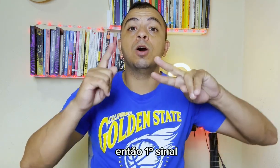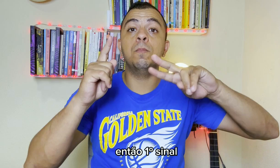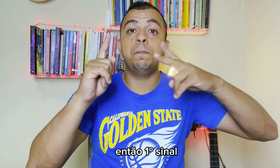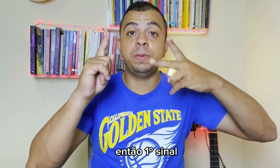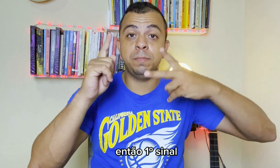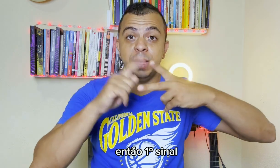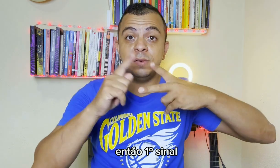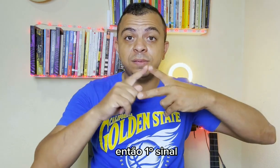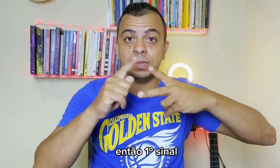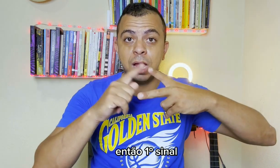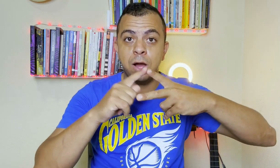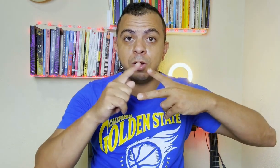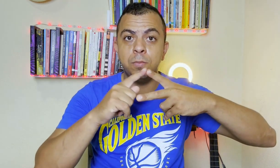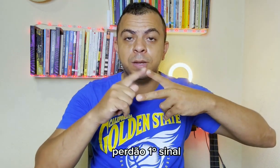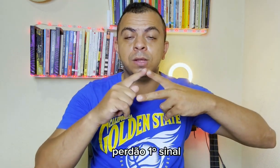Então, primeiro sinal,